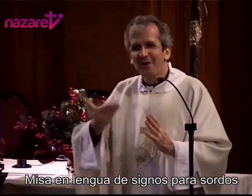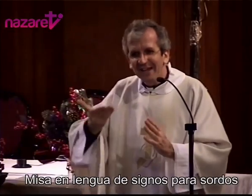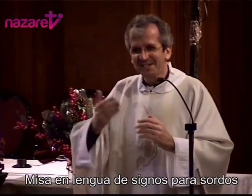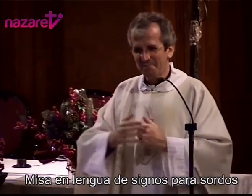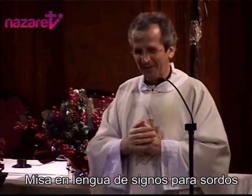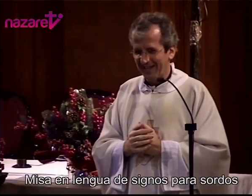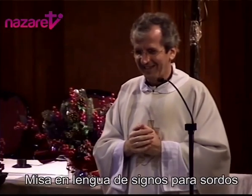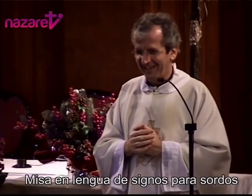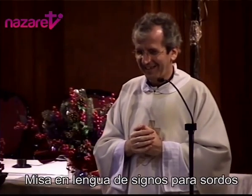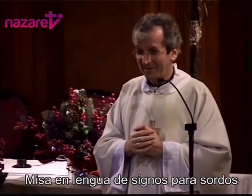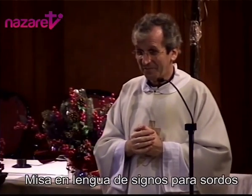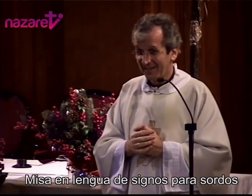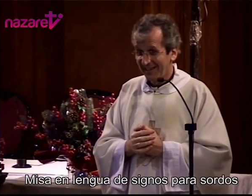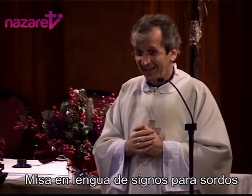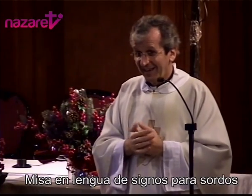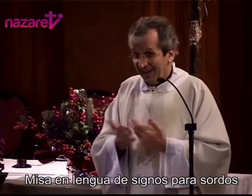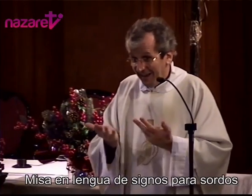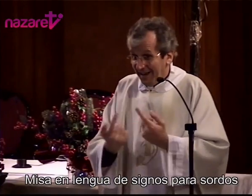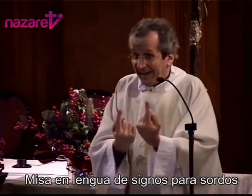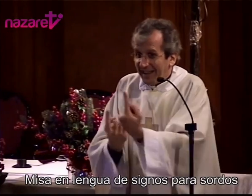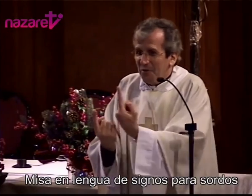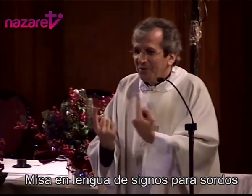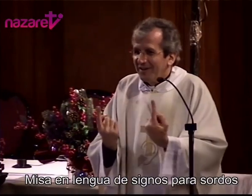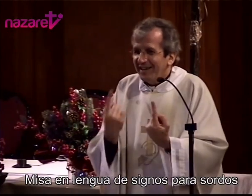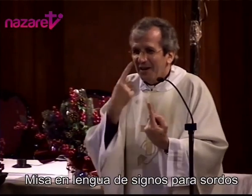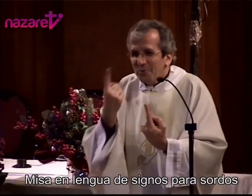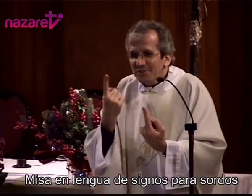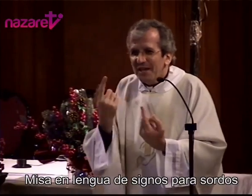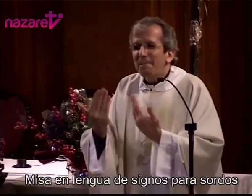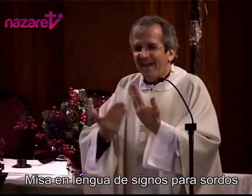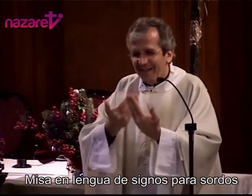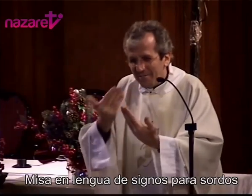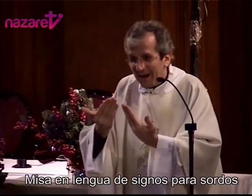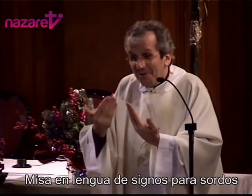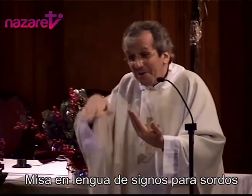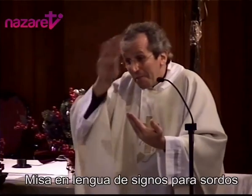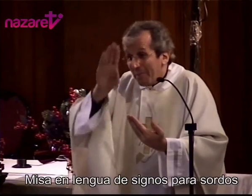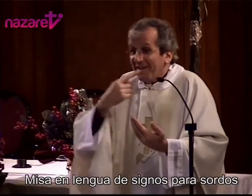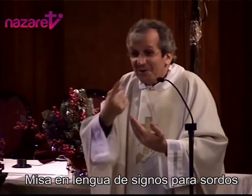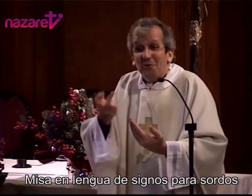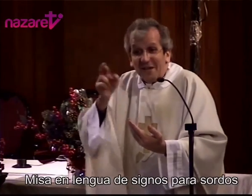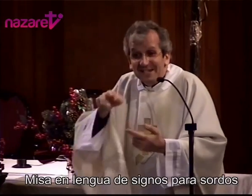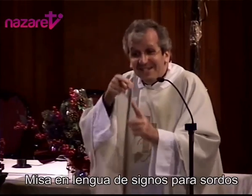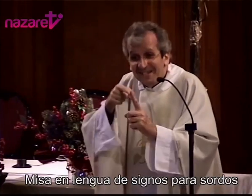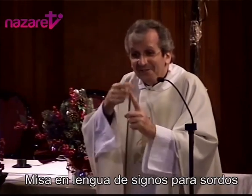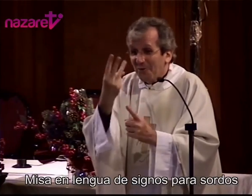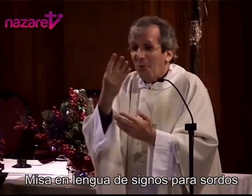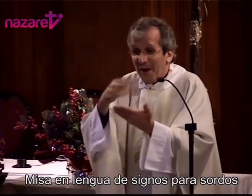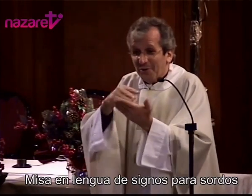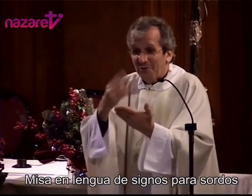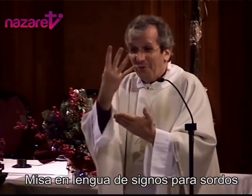Tenemos que saberlo, es importante. Cada uno que lo busque para celebrarlo, el Papa, ya digo, lo ha